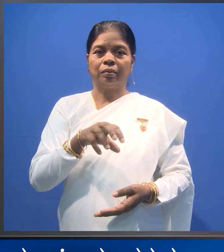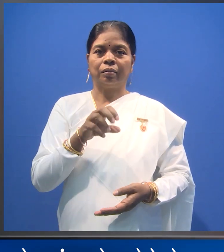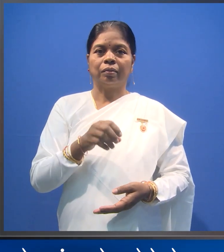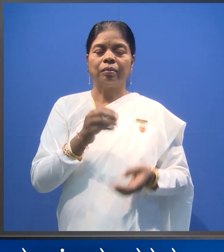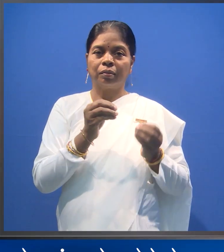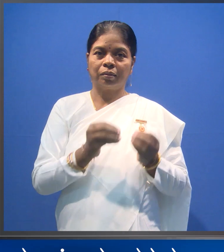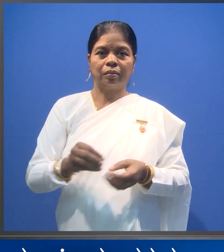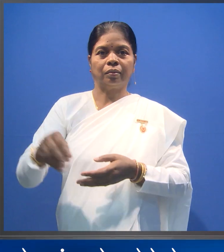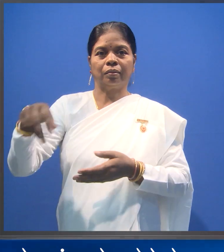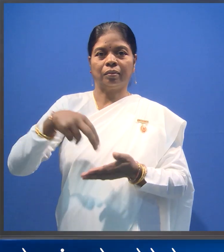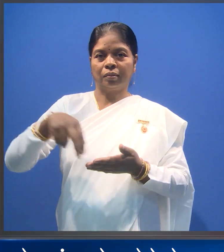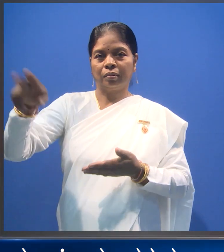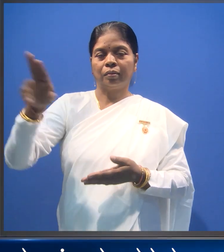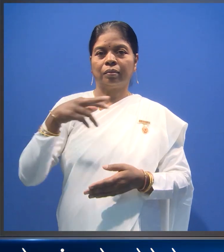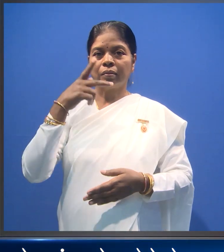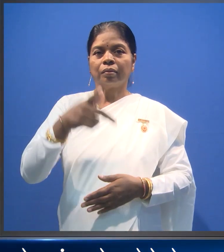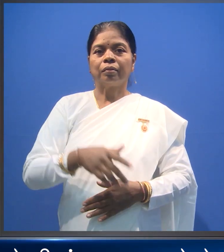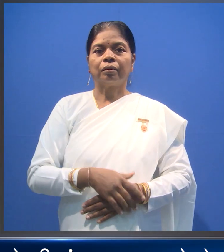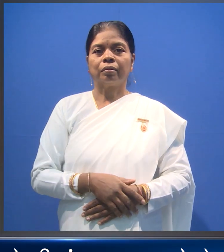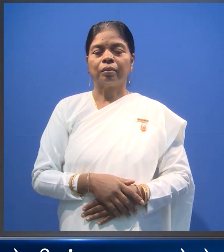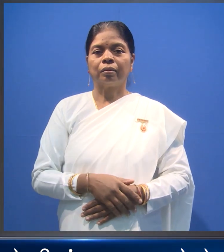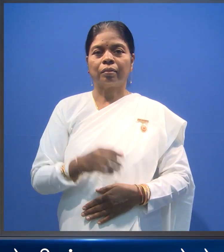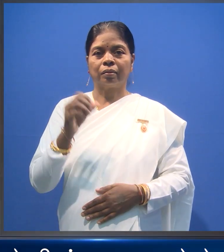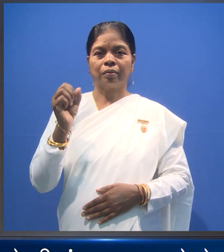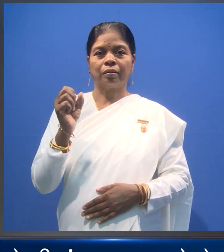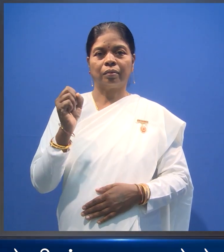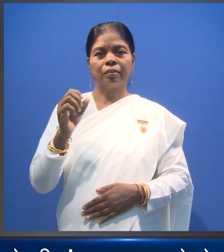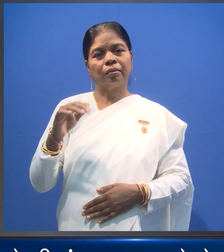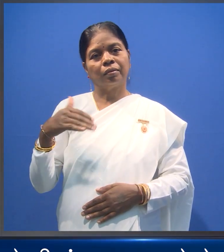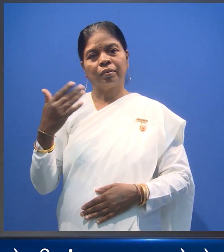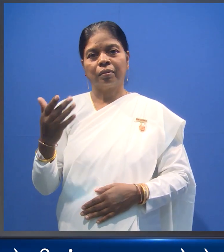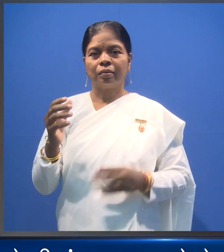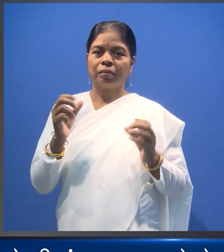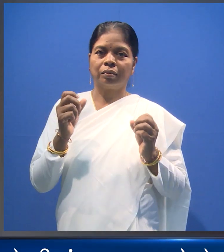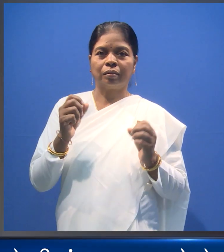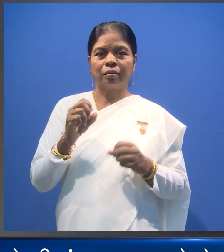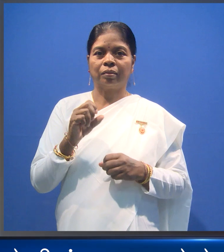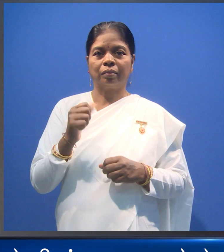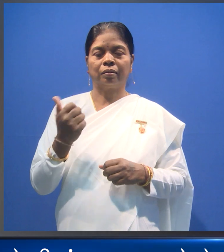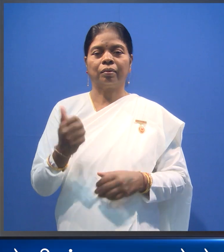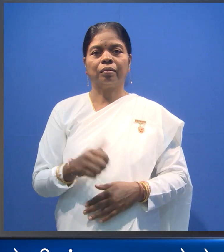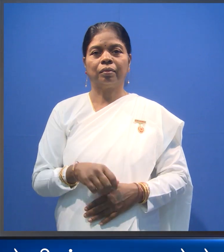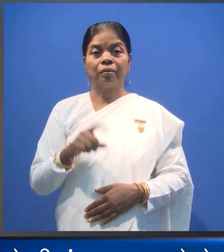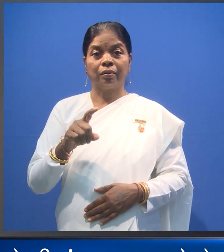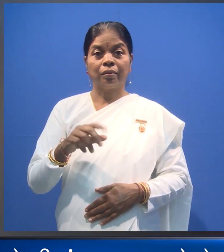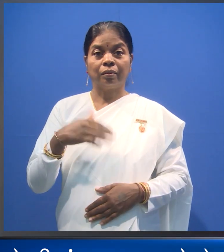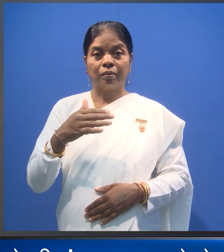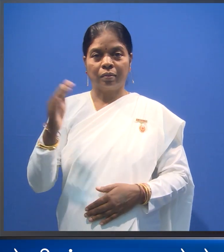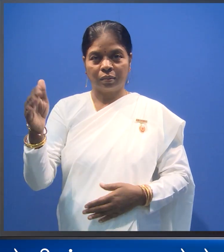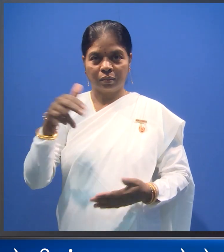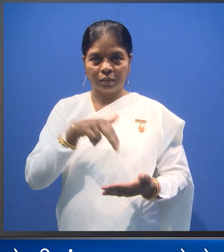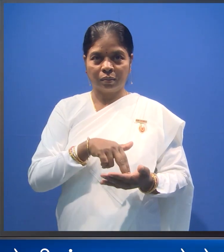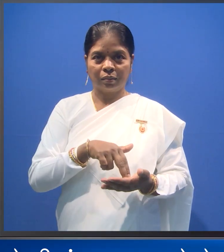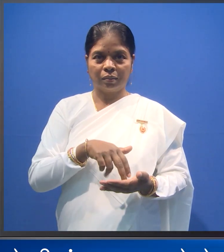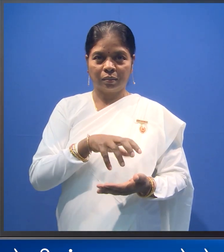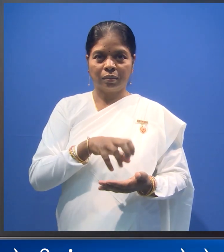घेऊन जाण्यास सांगितले. संत शेवटी संतच असतात. ते रोज तेथे